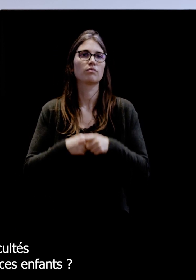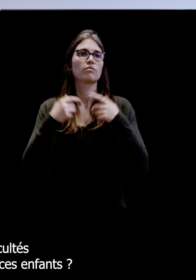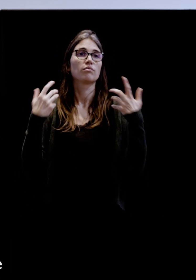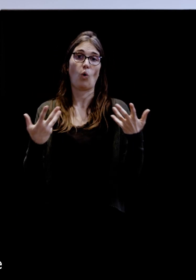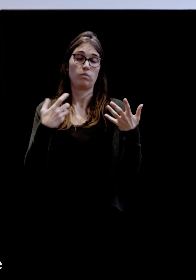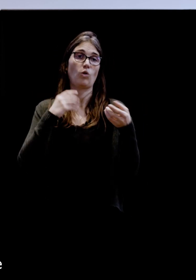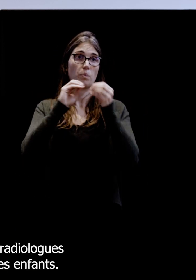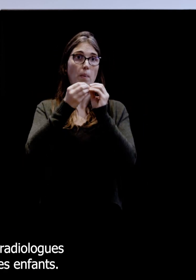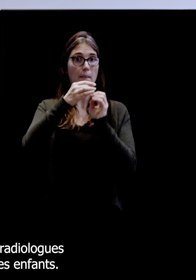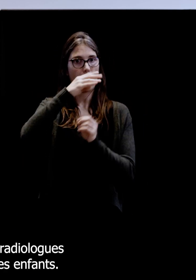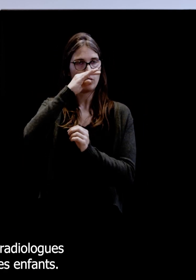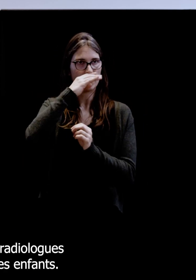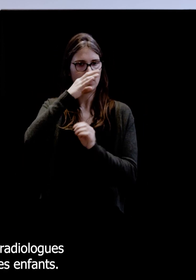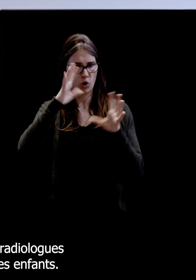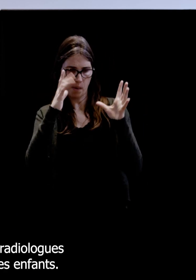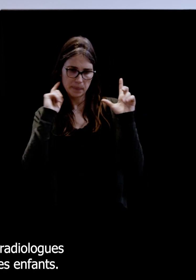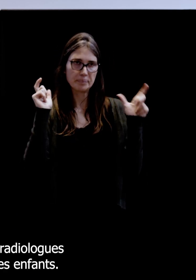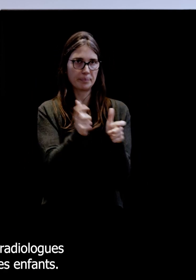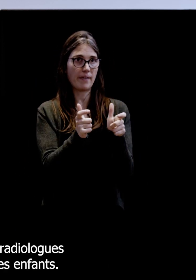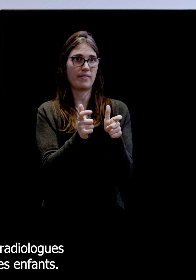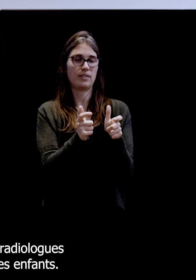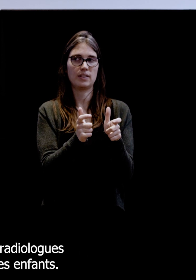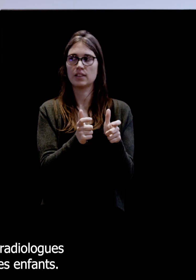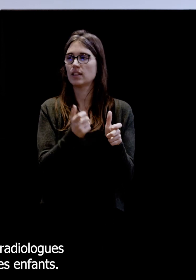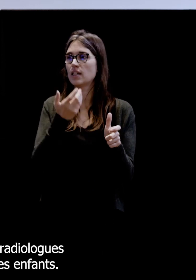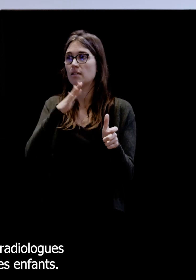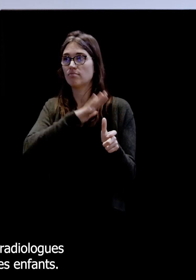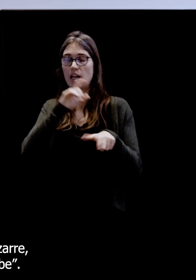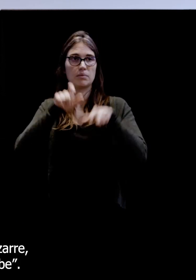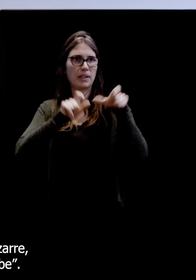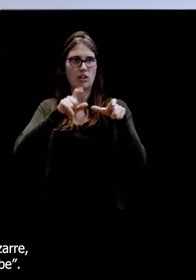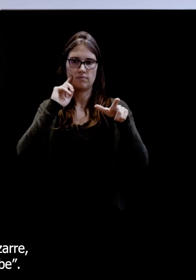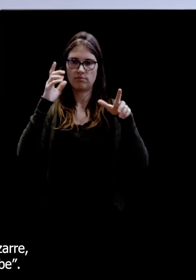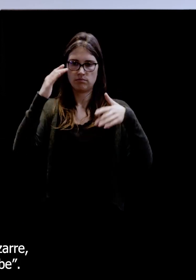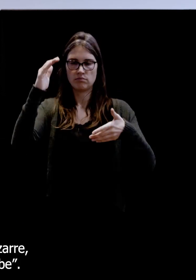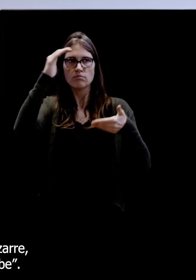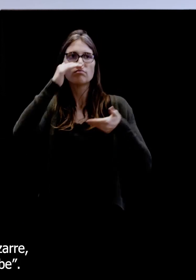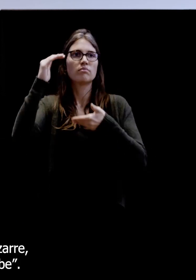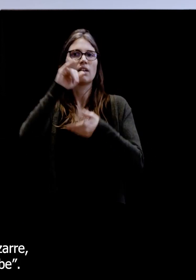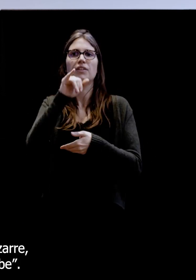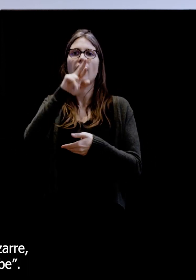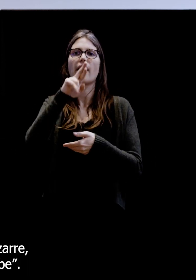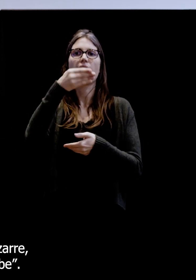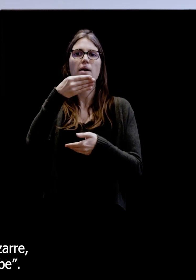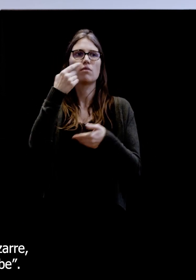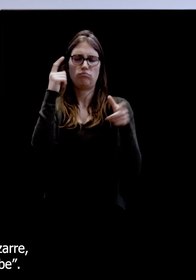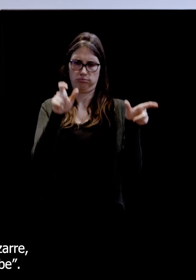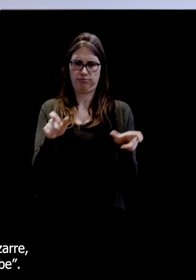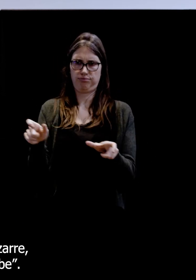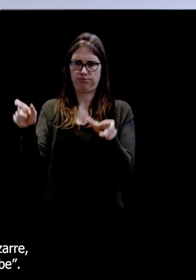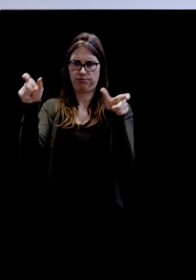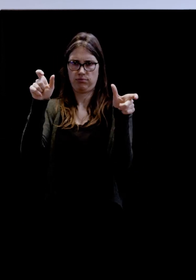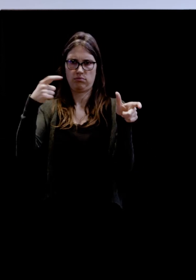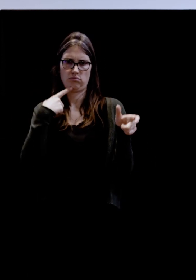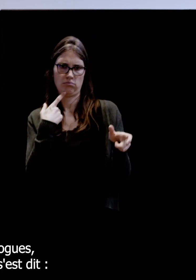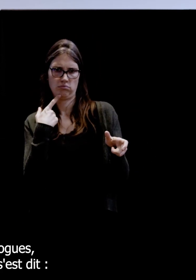chez ces enfants ? L'idée est venue un peu conjointement des radiologues qui, en regardant les IRM des enfants, se sont dit c'est bizarre, ils n'ont pas de bulbe.